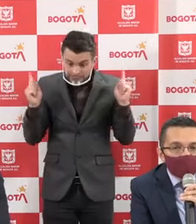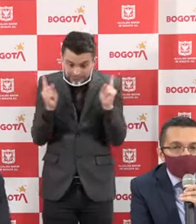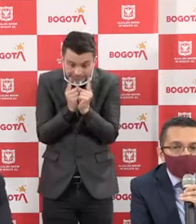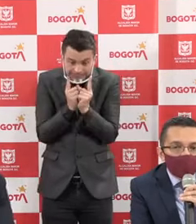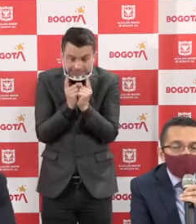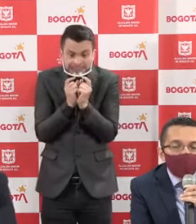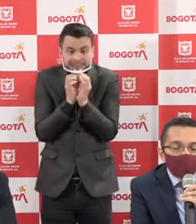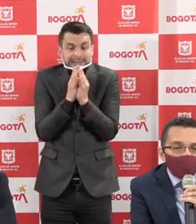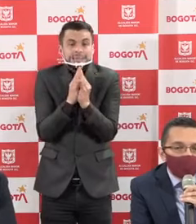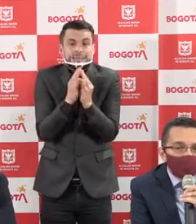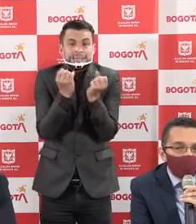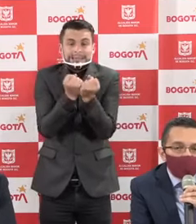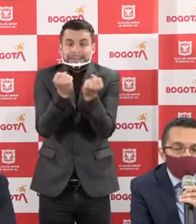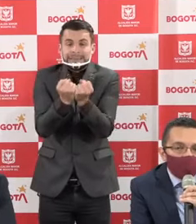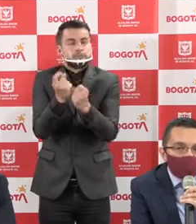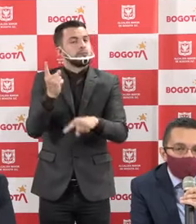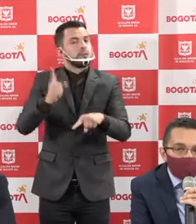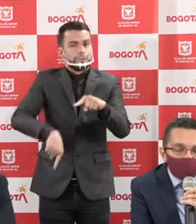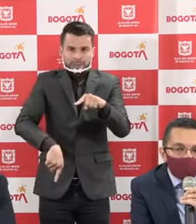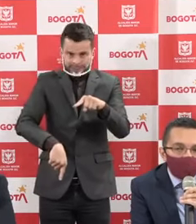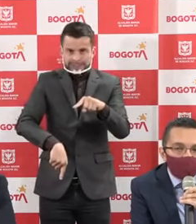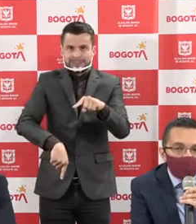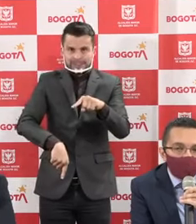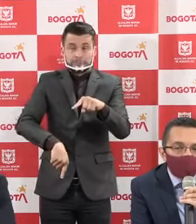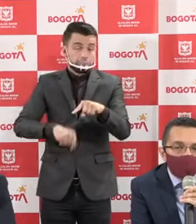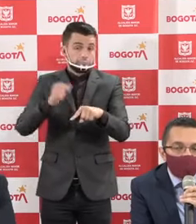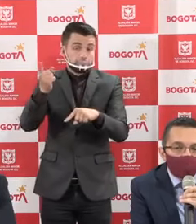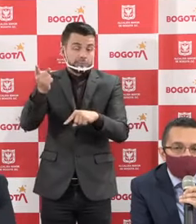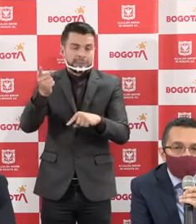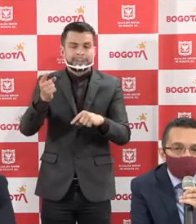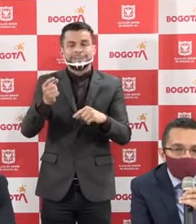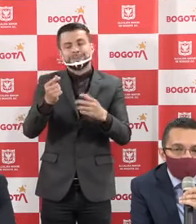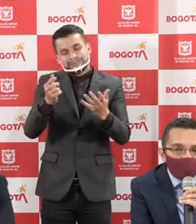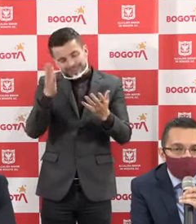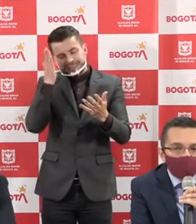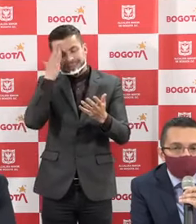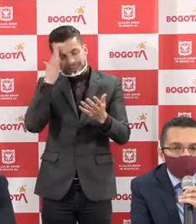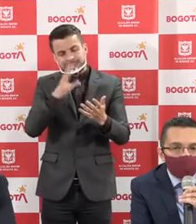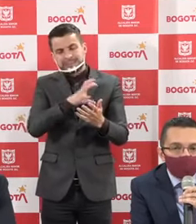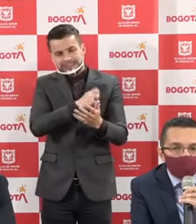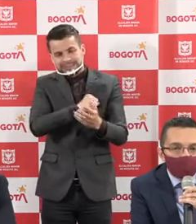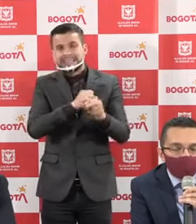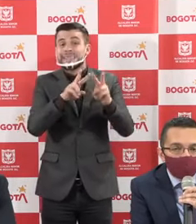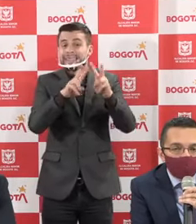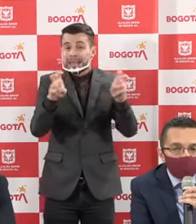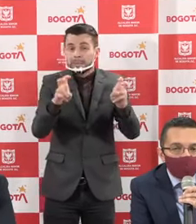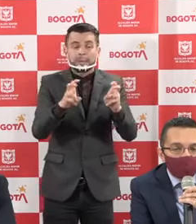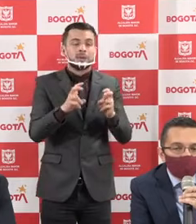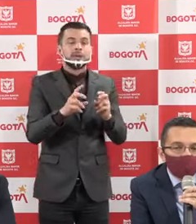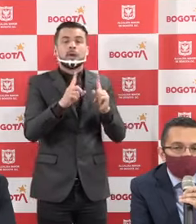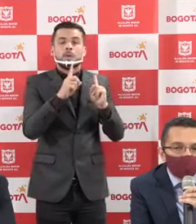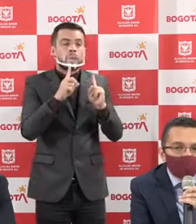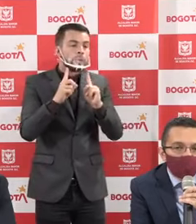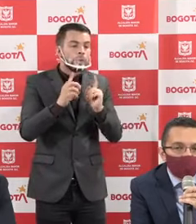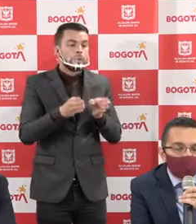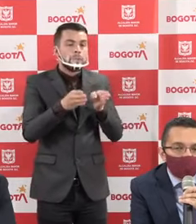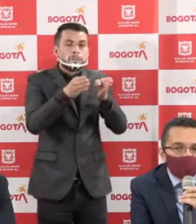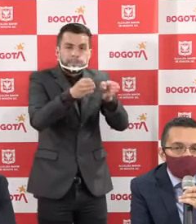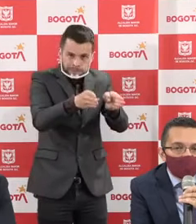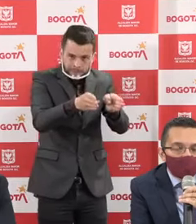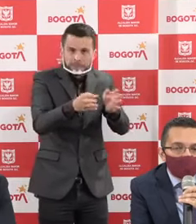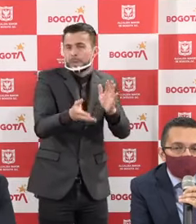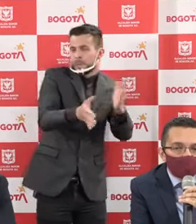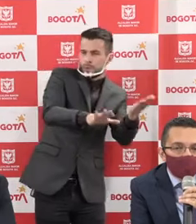esto incluye todas las actividades lastimosamente también las del servicio funerario caso en el cual únicamente